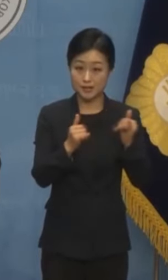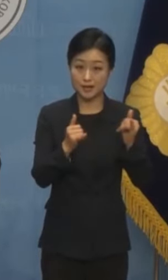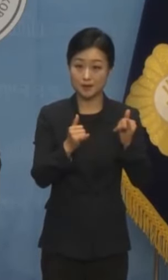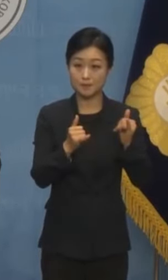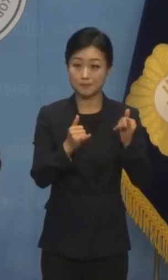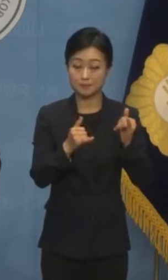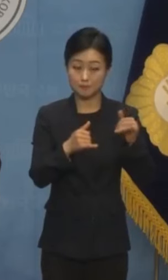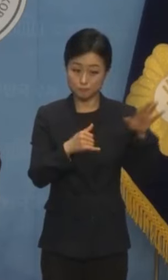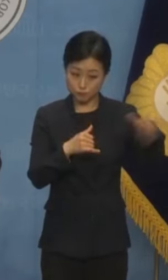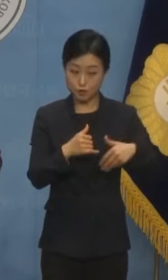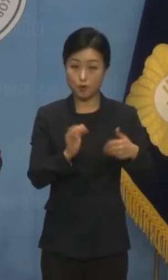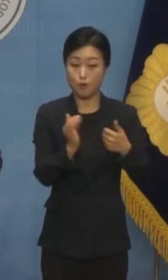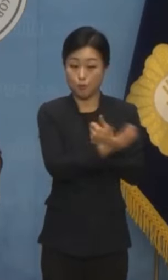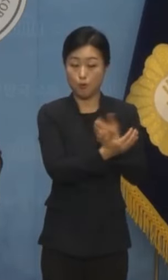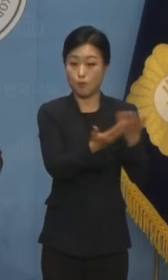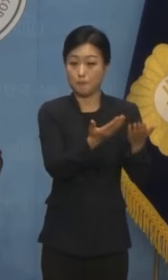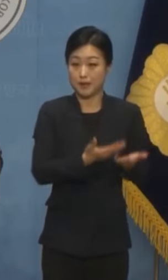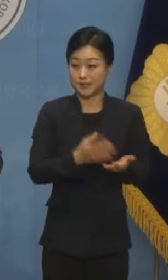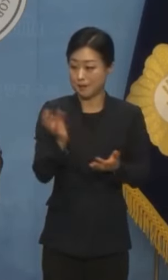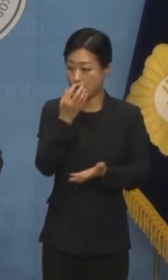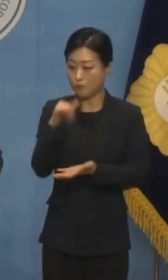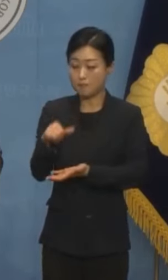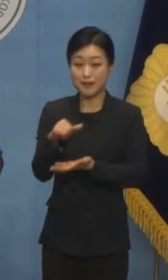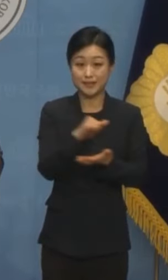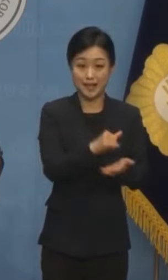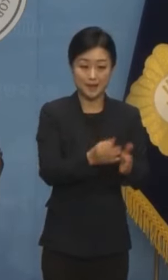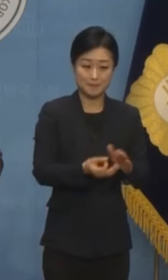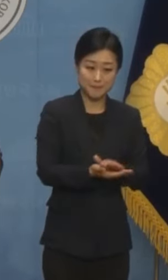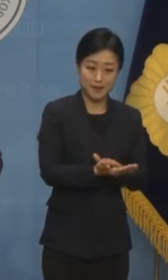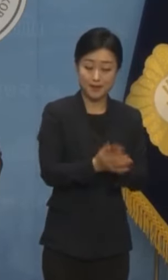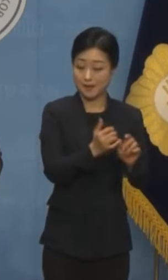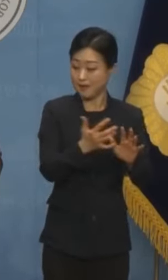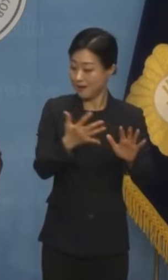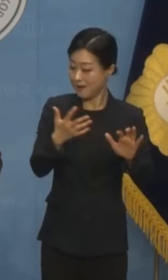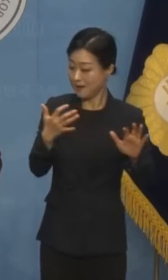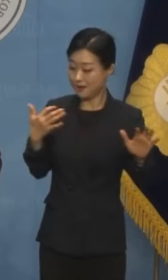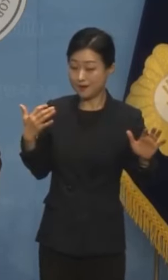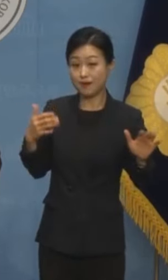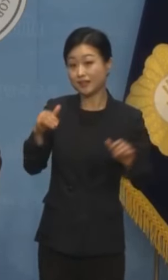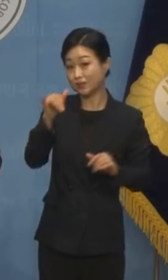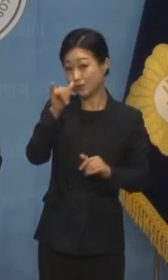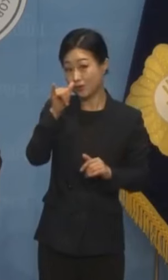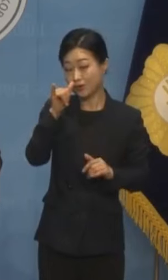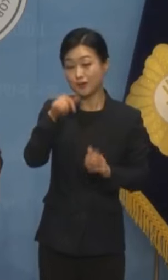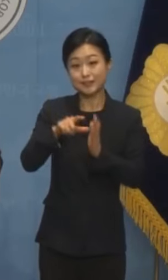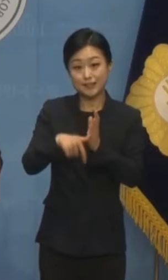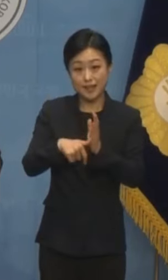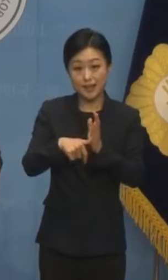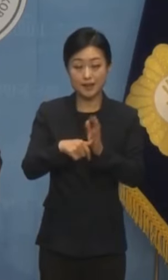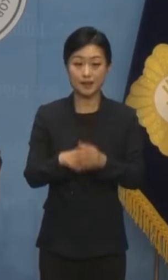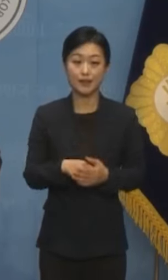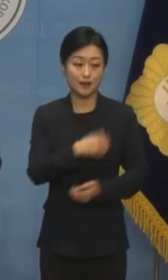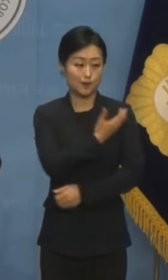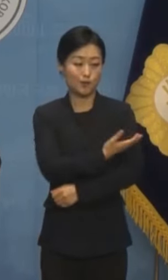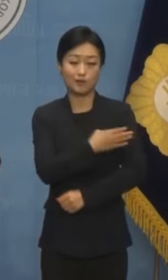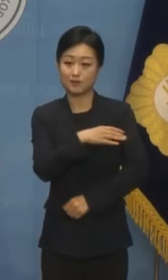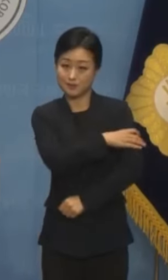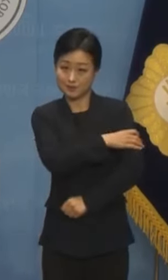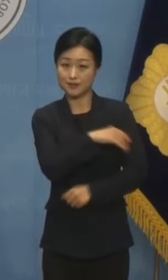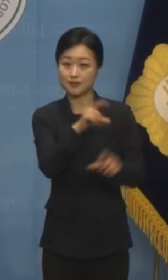경호를 시키면서 명품을 받아 챙기고 뒤에 또 다른 대기자들이 있었던 상황에서 서슬퍼런 권력을 행사하고